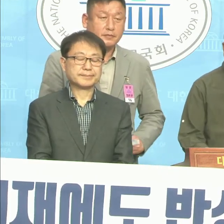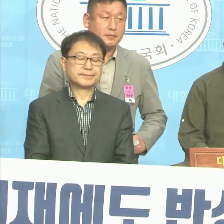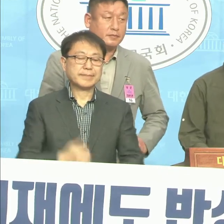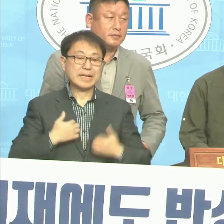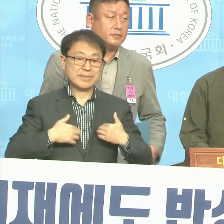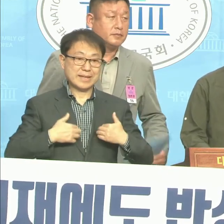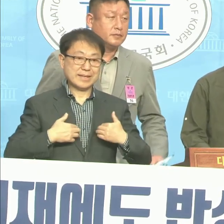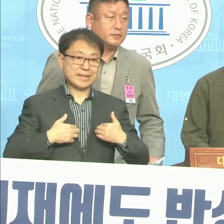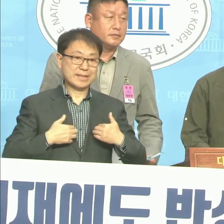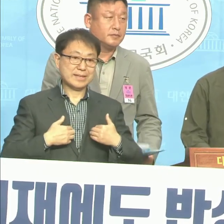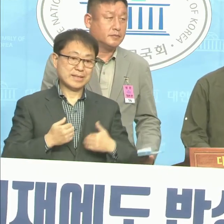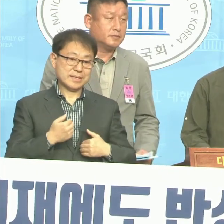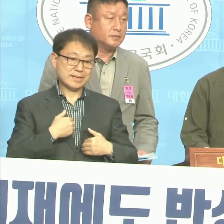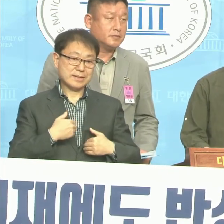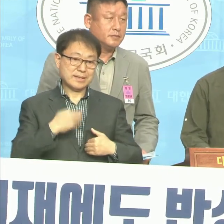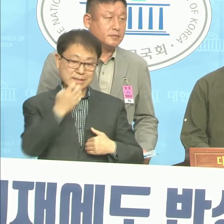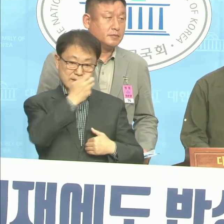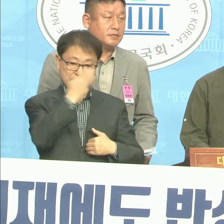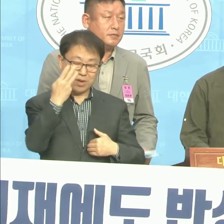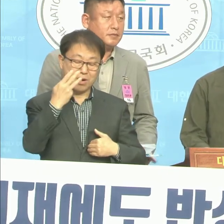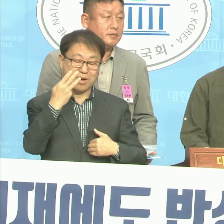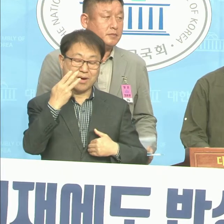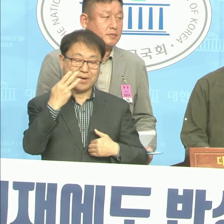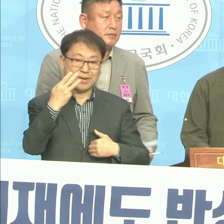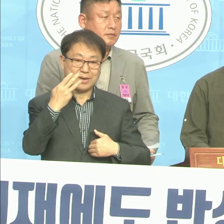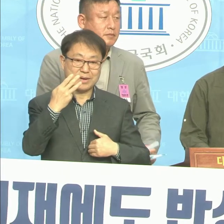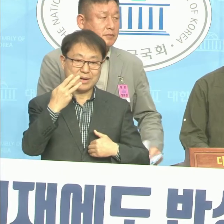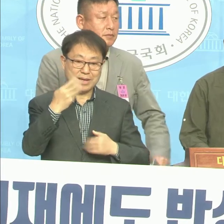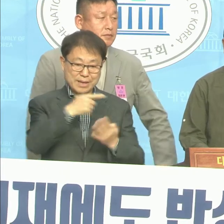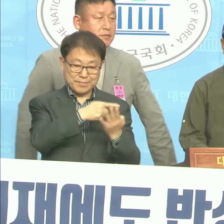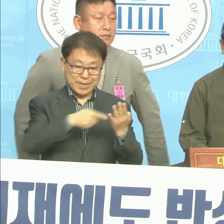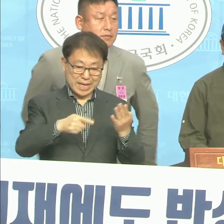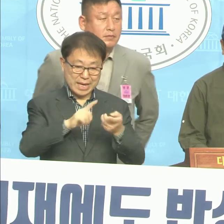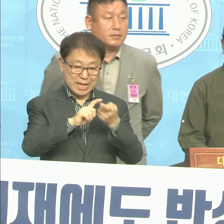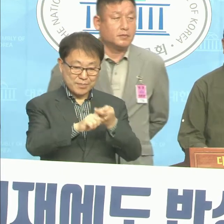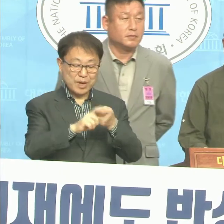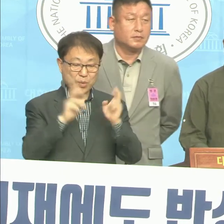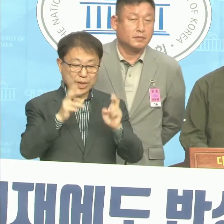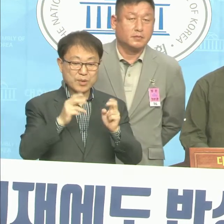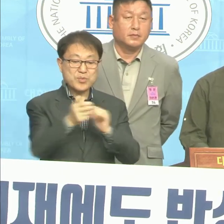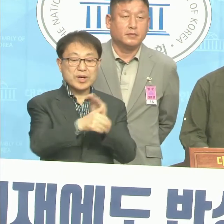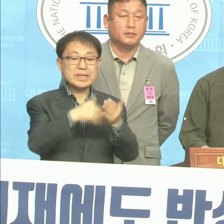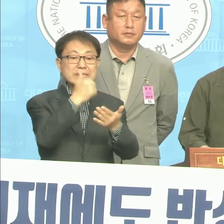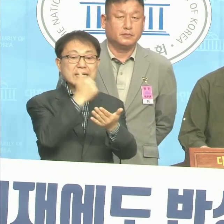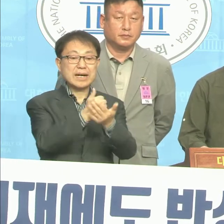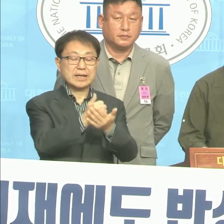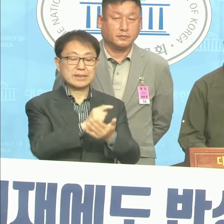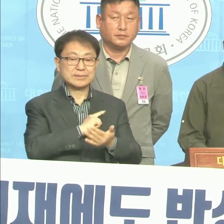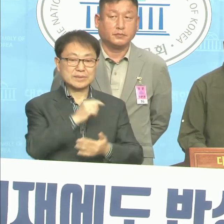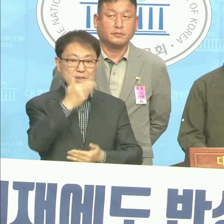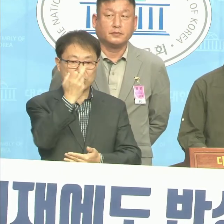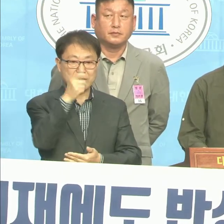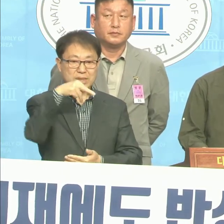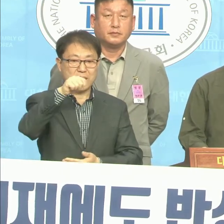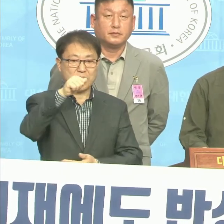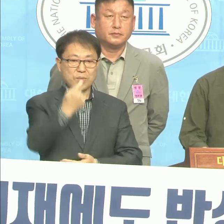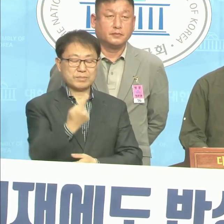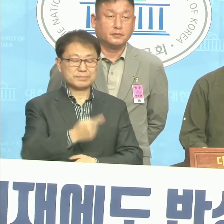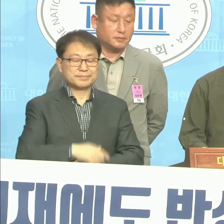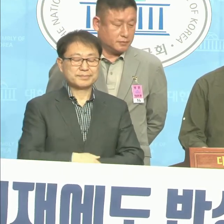반갑습니 더 저는 삼성중공업의 p 협력사 개 책이 온 외의 이혼 장 최성호 입니다